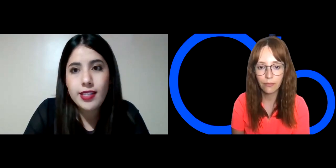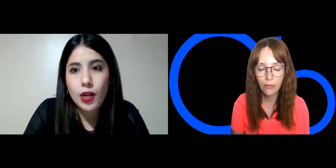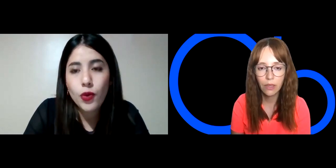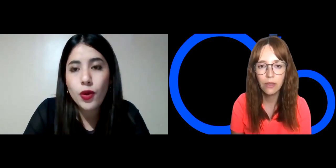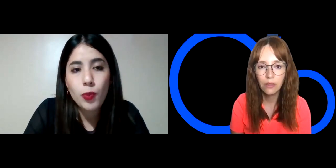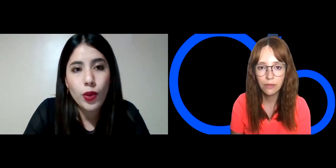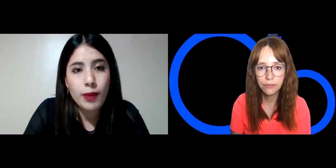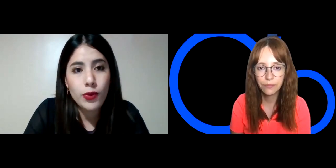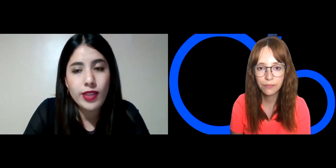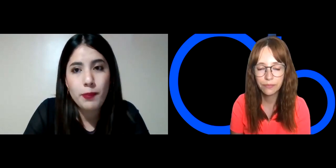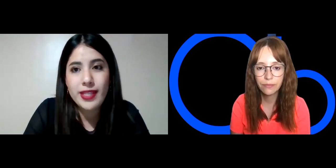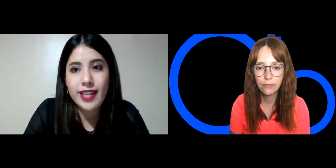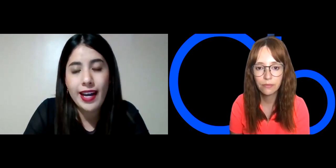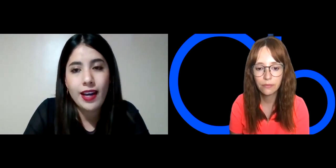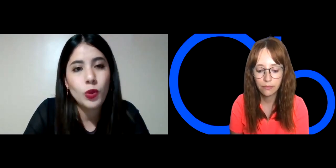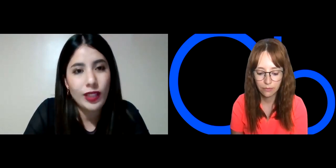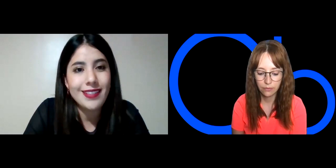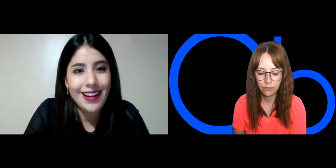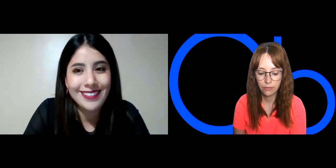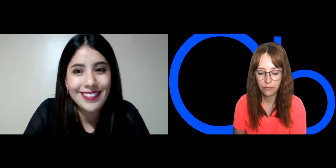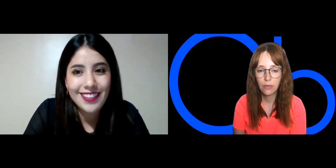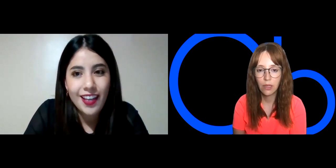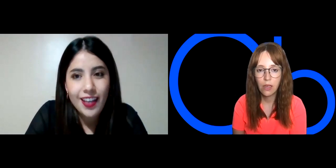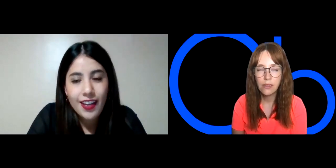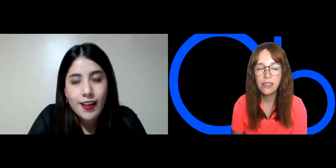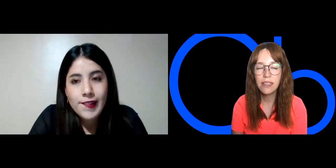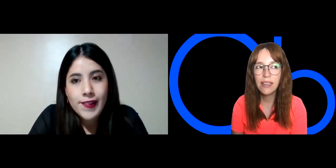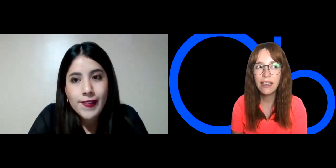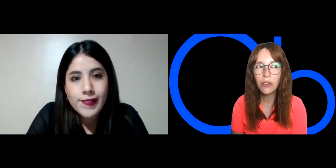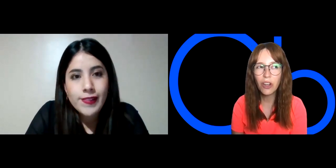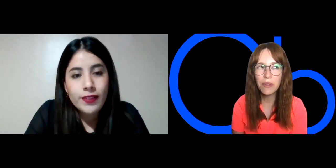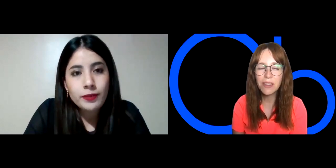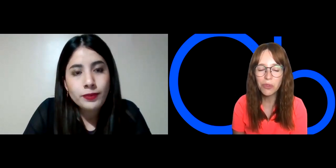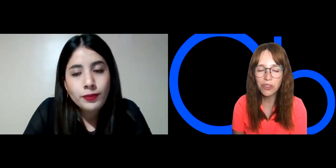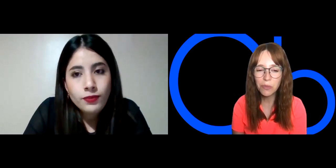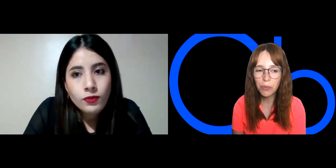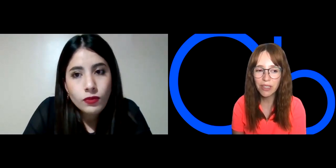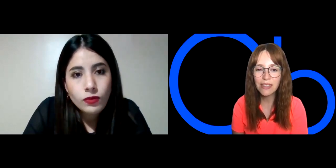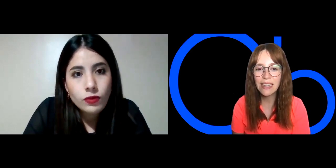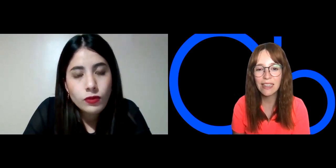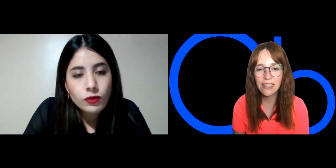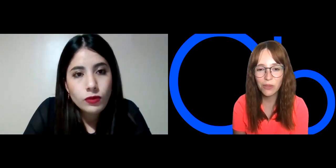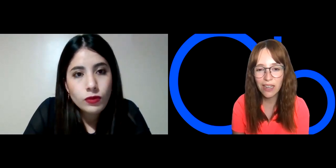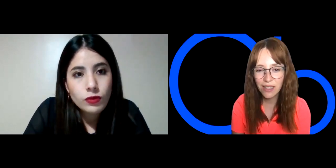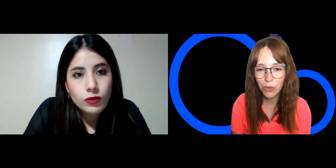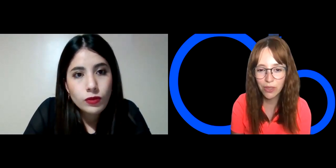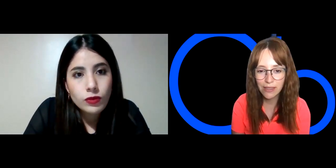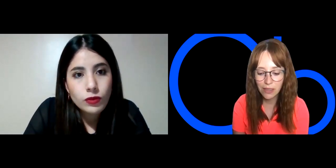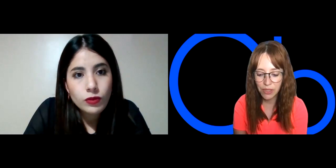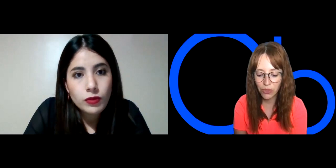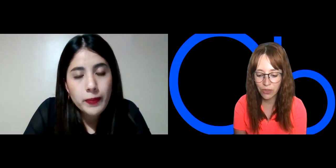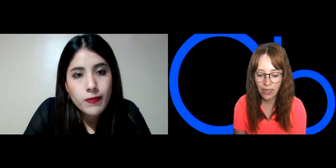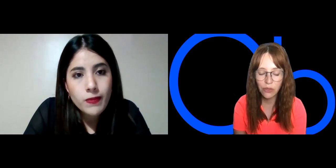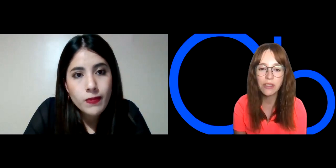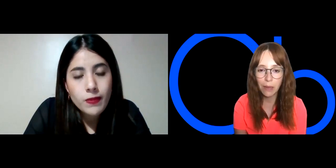de la salud lo podamos empezar a utilizar. Sí, y lo que comentas mucho que es muy importante es el acceso a la salud de